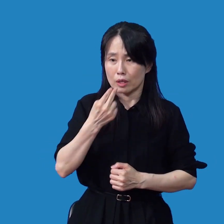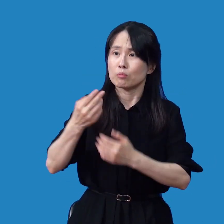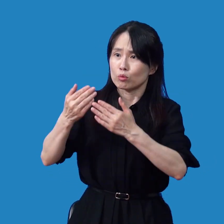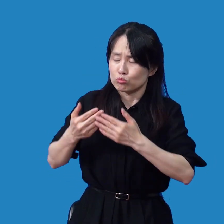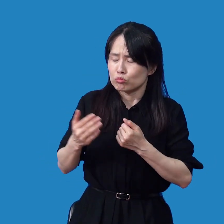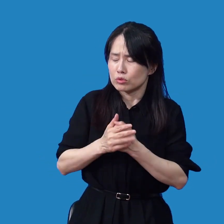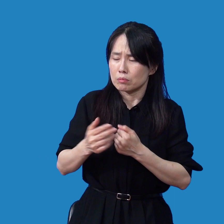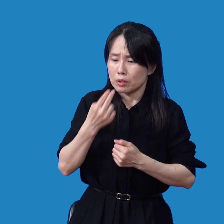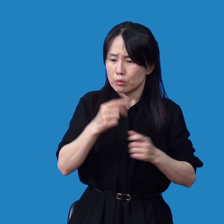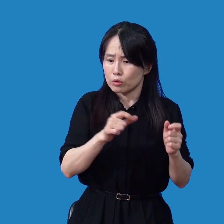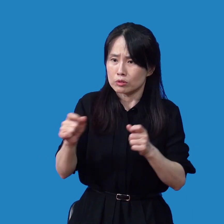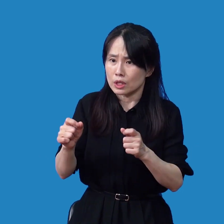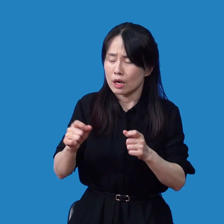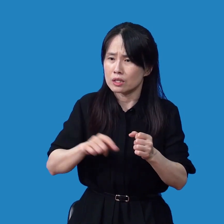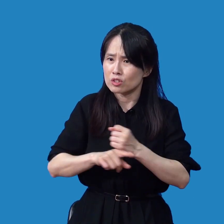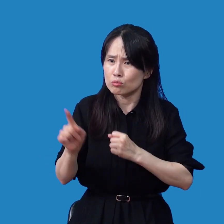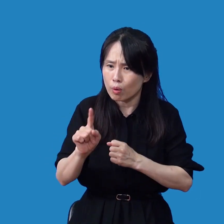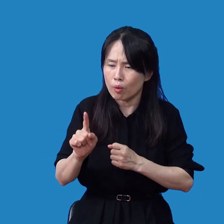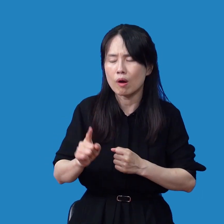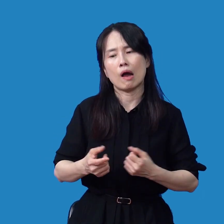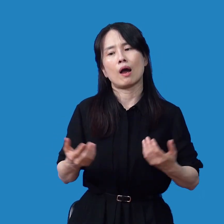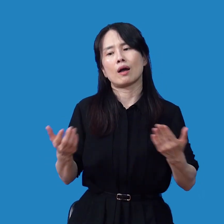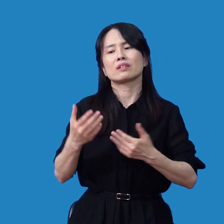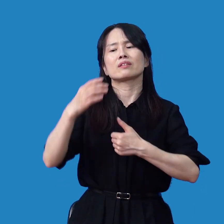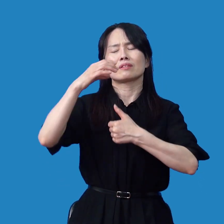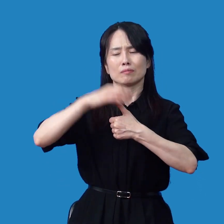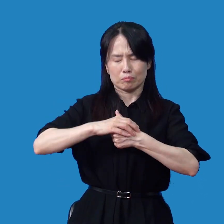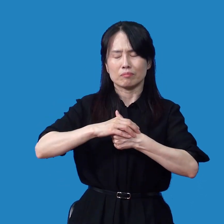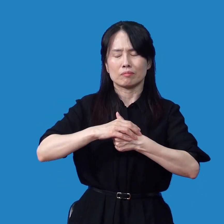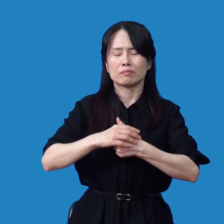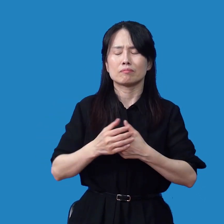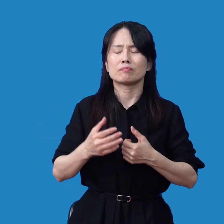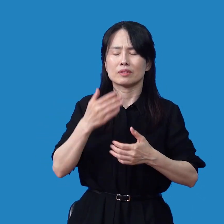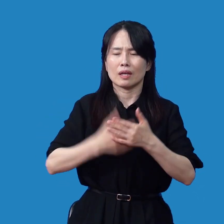틀림없어. 진짜 선교사가 다 된 거죠.